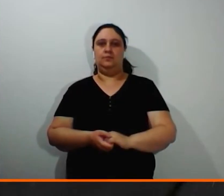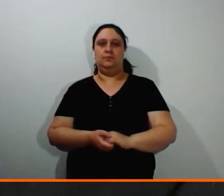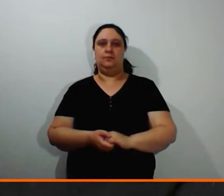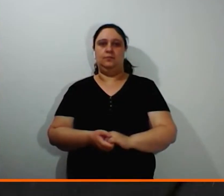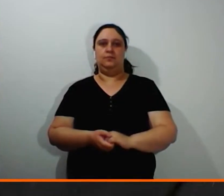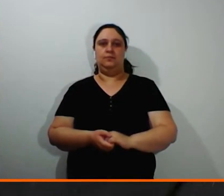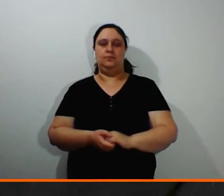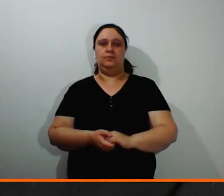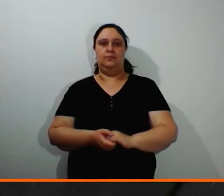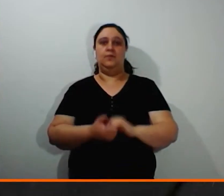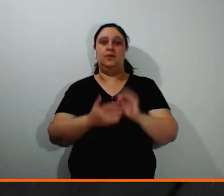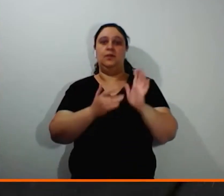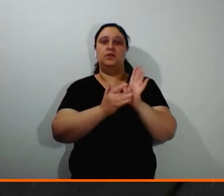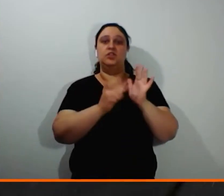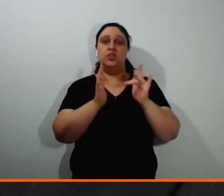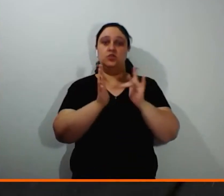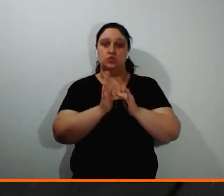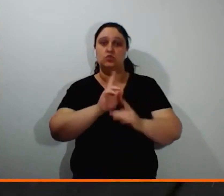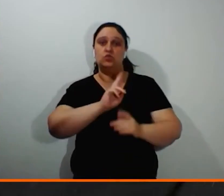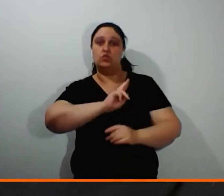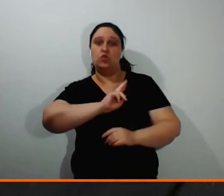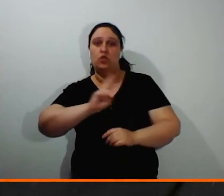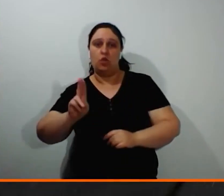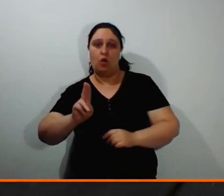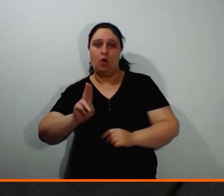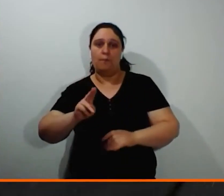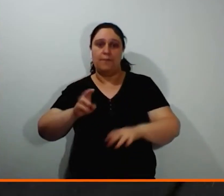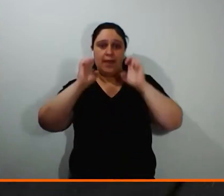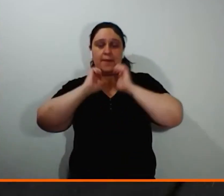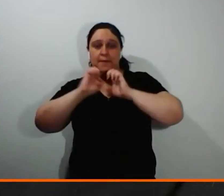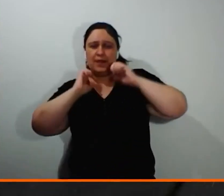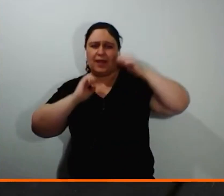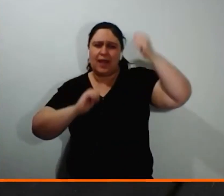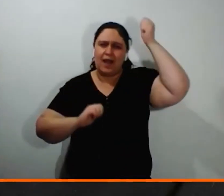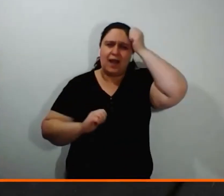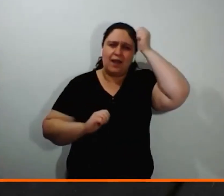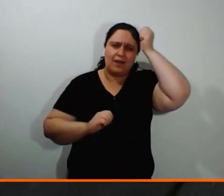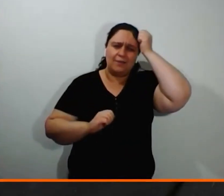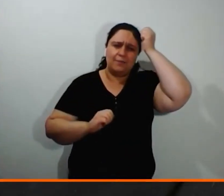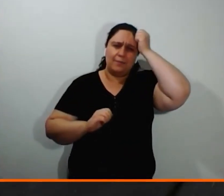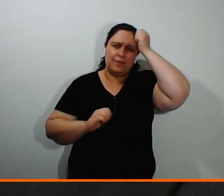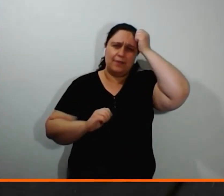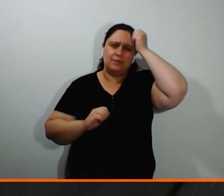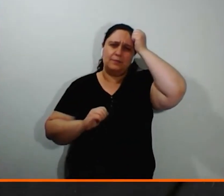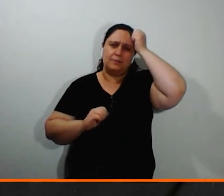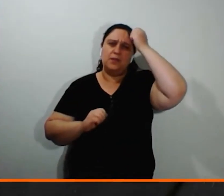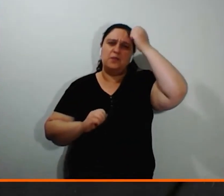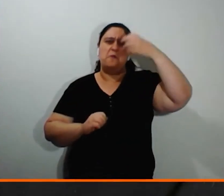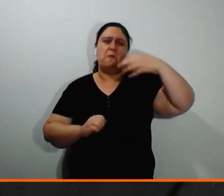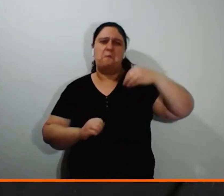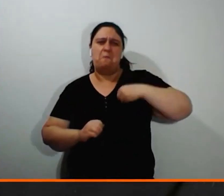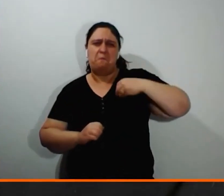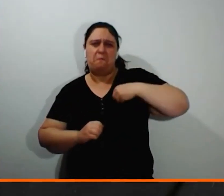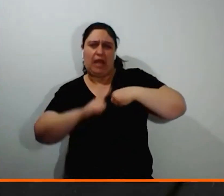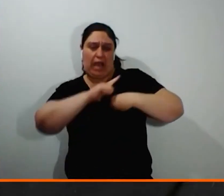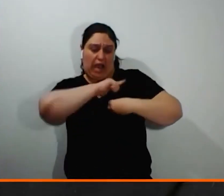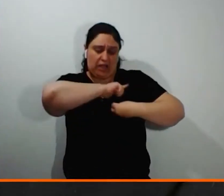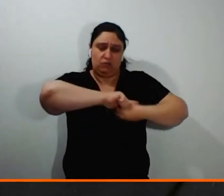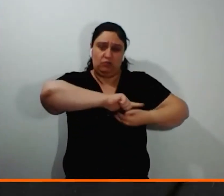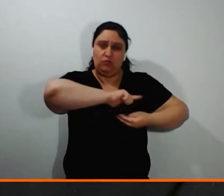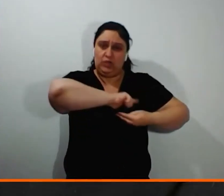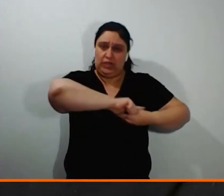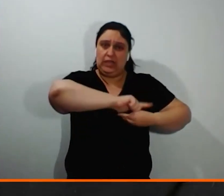arrependimento para remissão de pecados a todas as nações, começando de